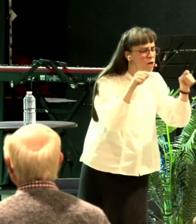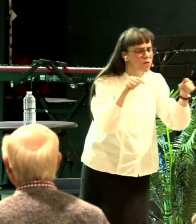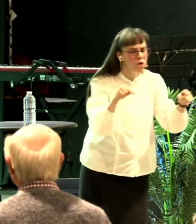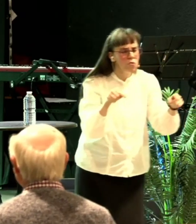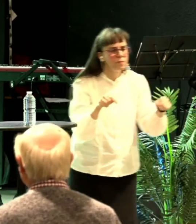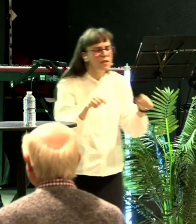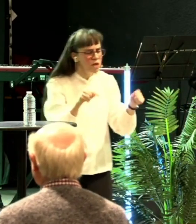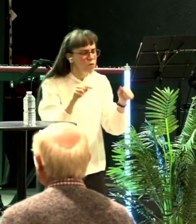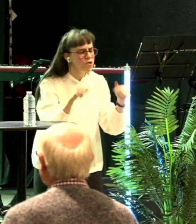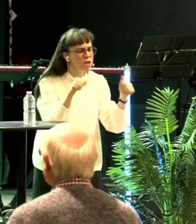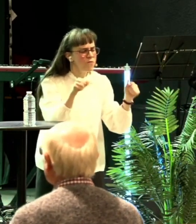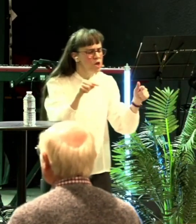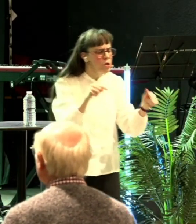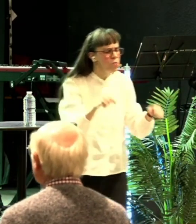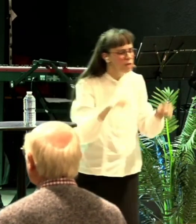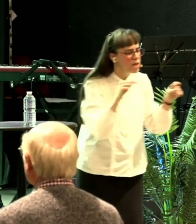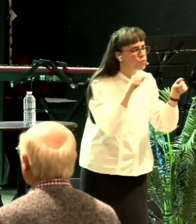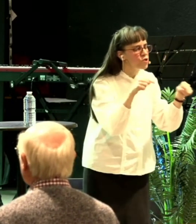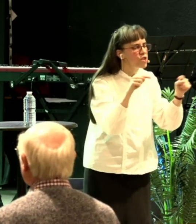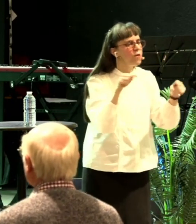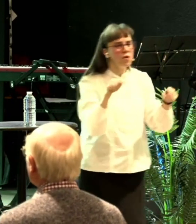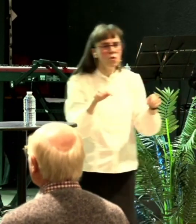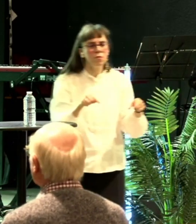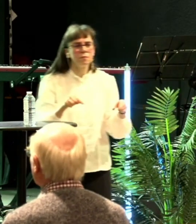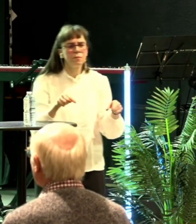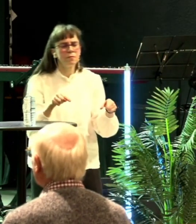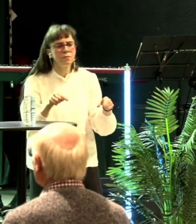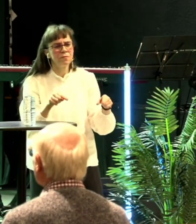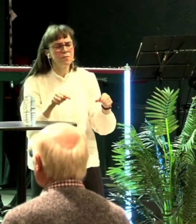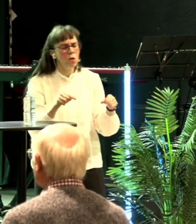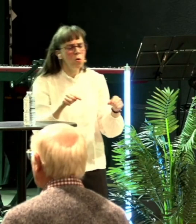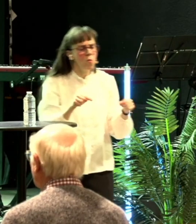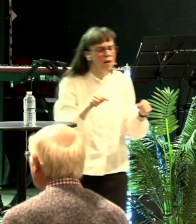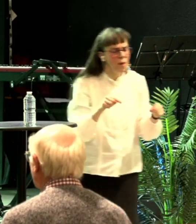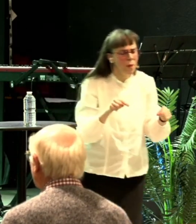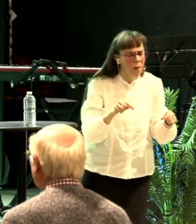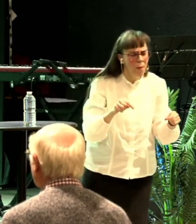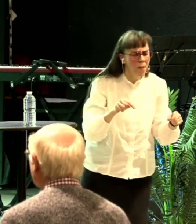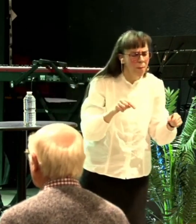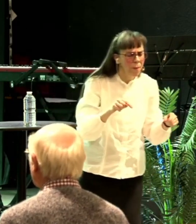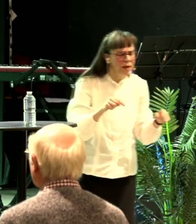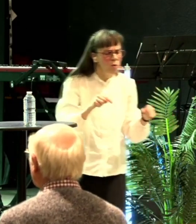Il te garde aussi. Il te garde aussi. Mando le koribash.